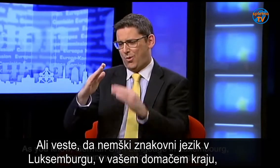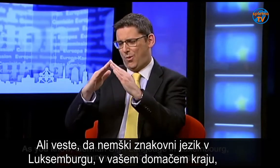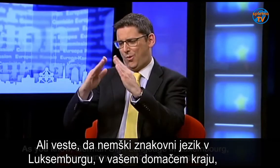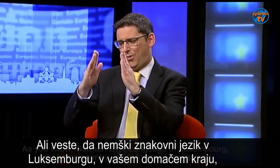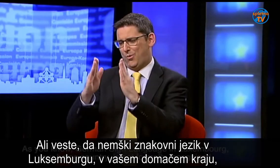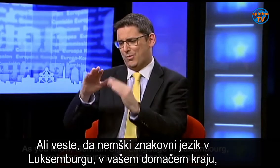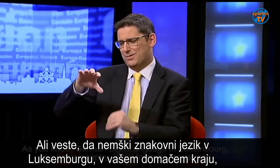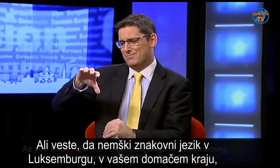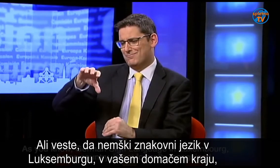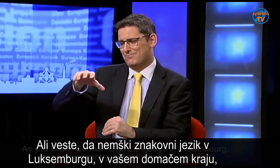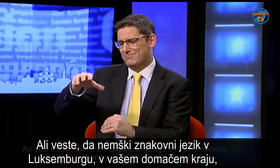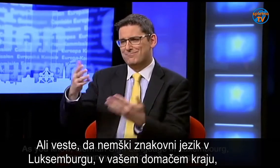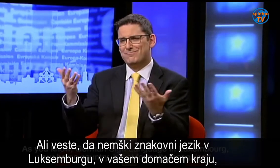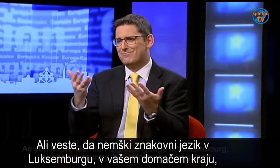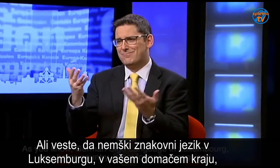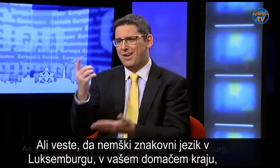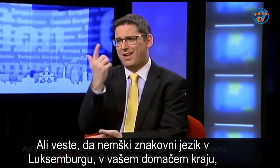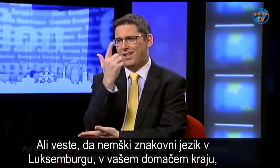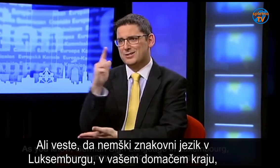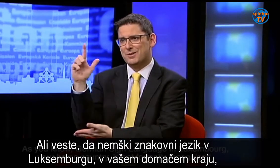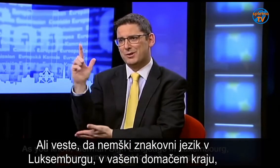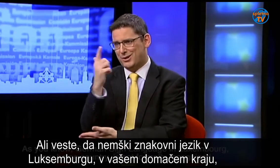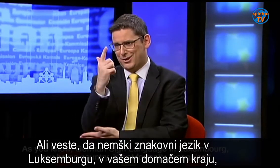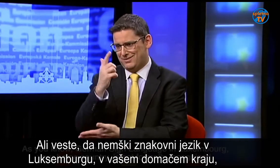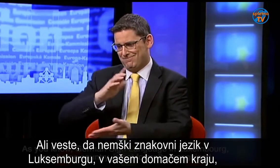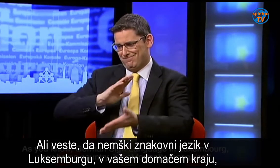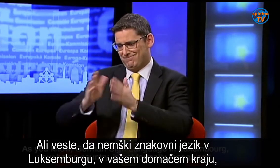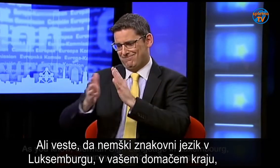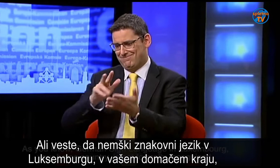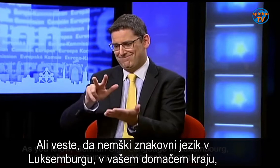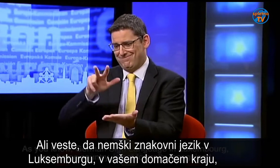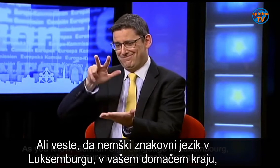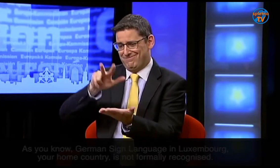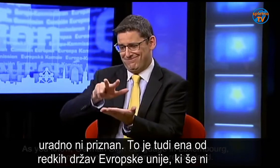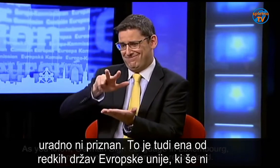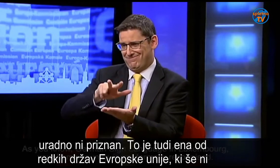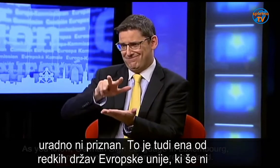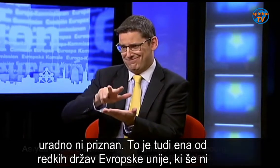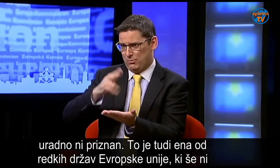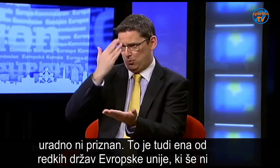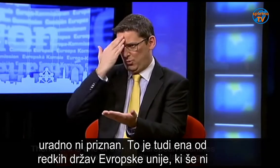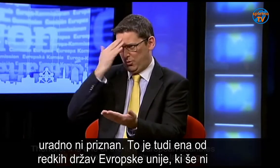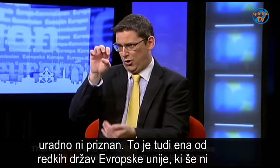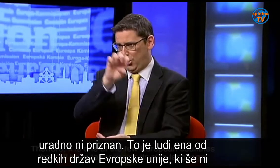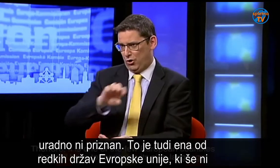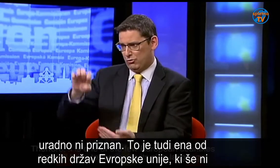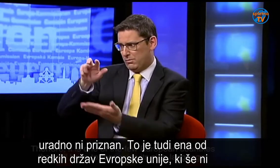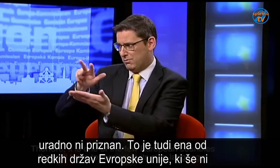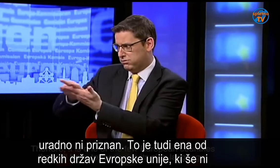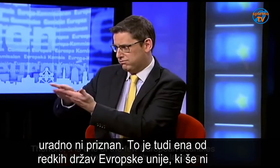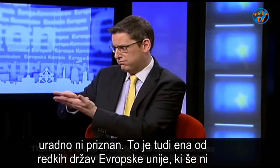Wie Ihnen bekannt ist, ist die deutsche Gebärdensprache in Luxemburg, Ihr Heimatland, nicht formell